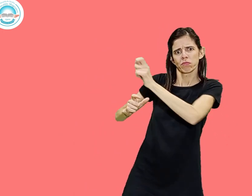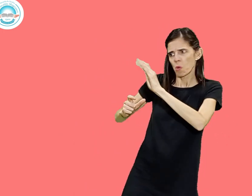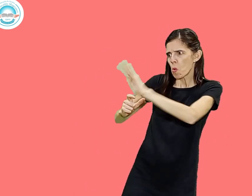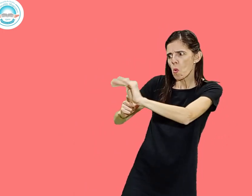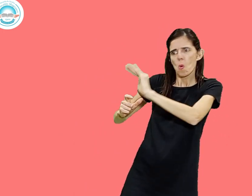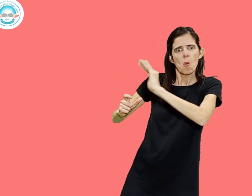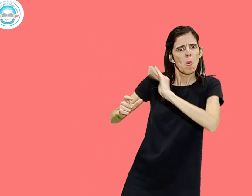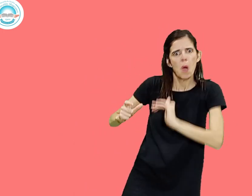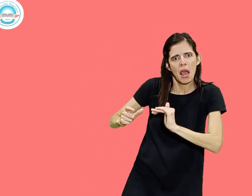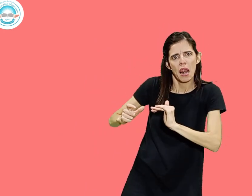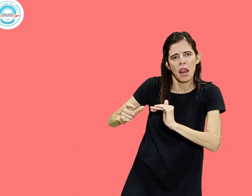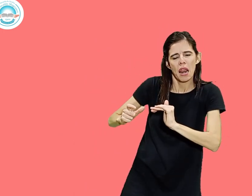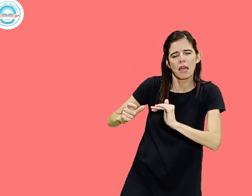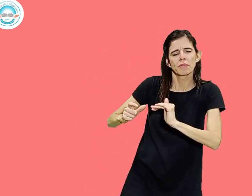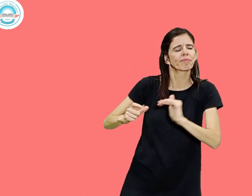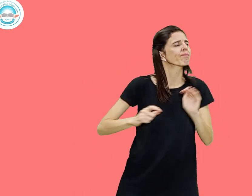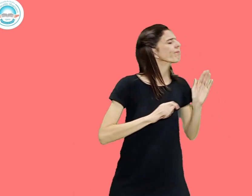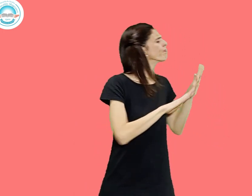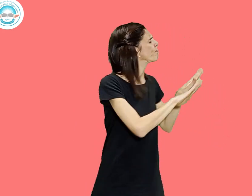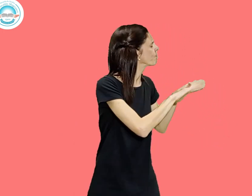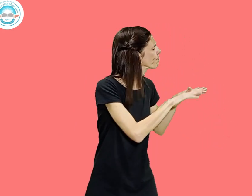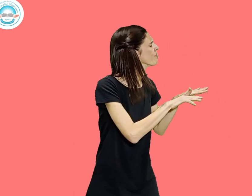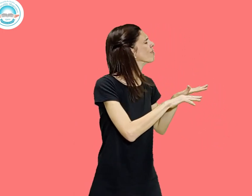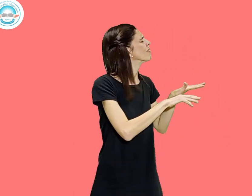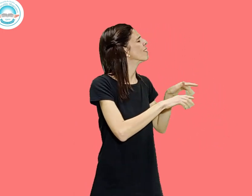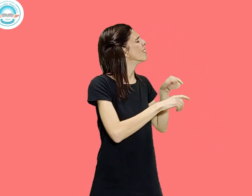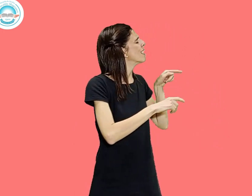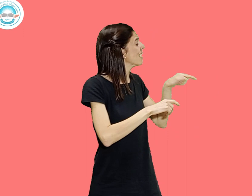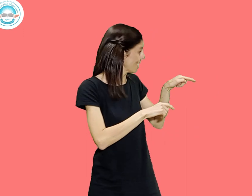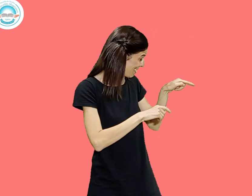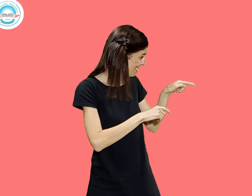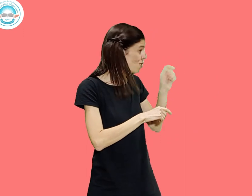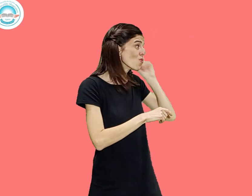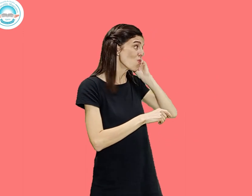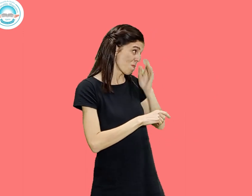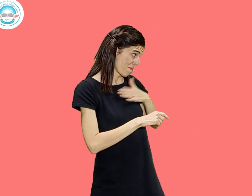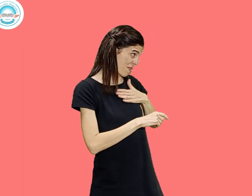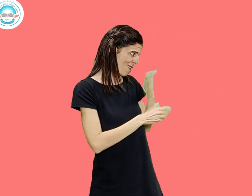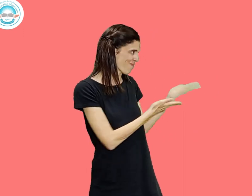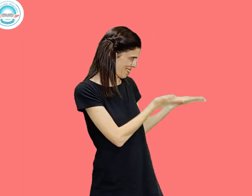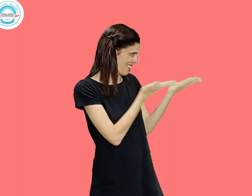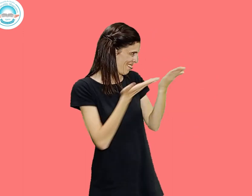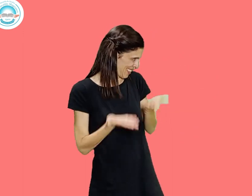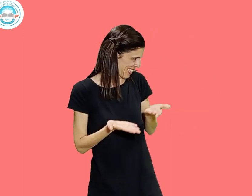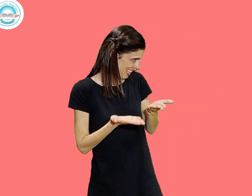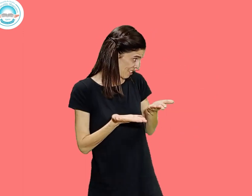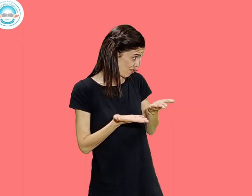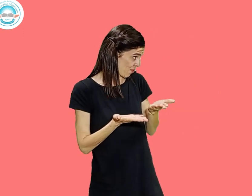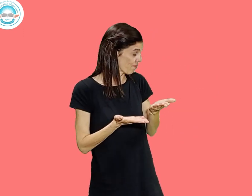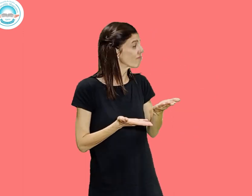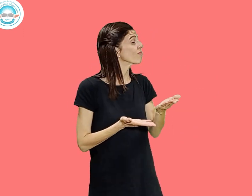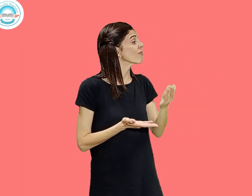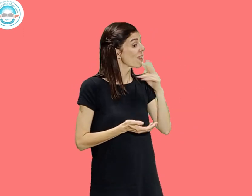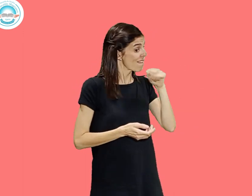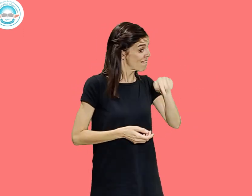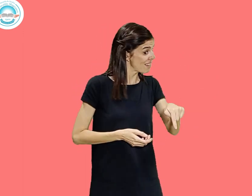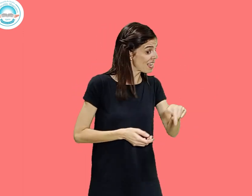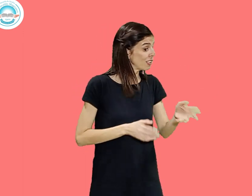Juana y buscó algo en su riñonera me entregó una tarjeta igual que le había dado a Lucas es la